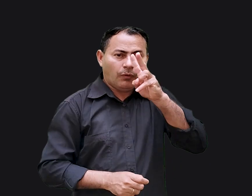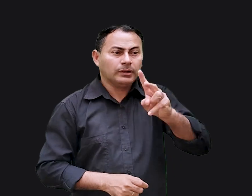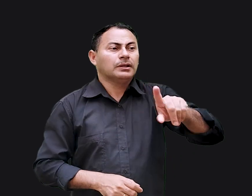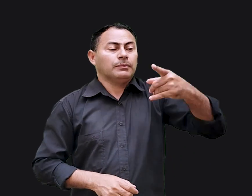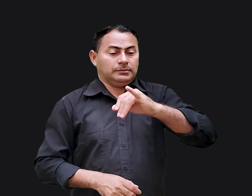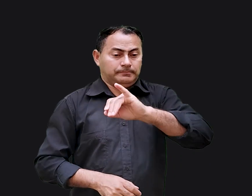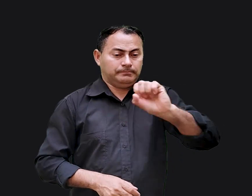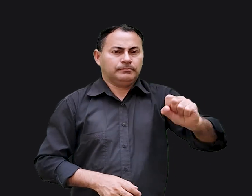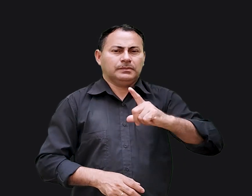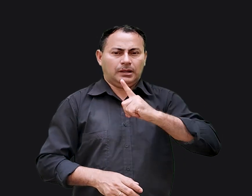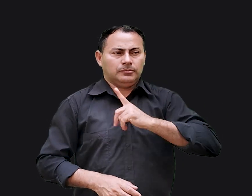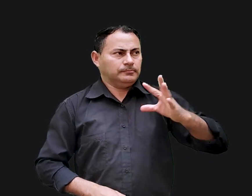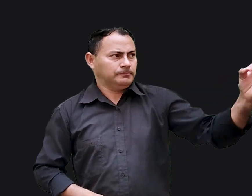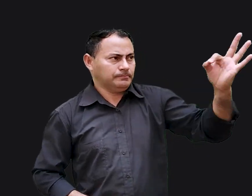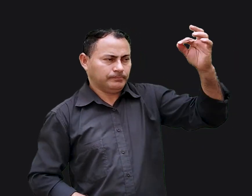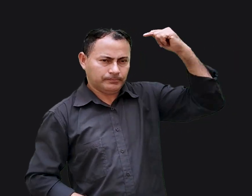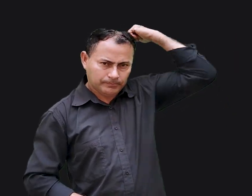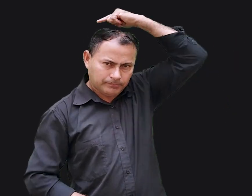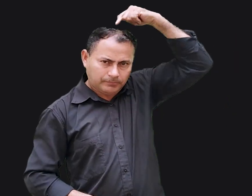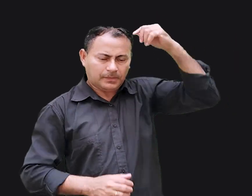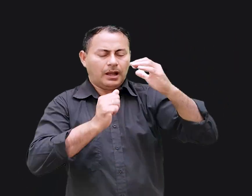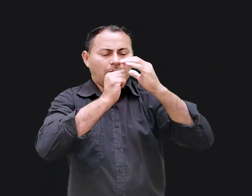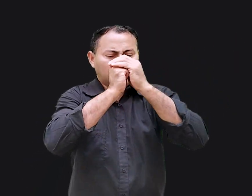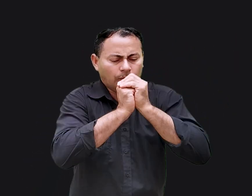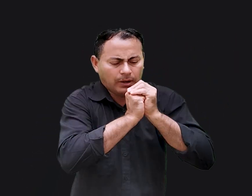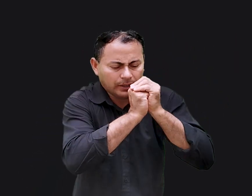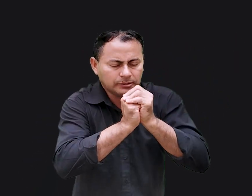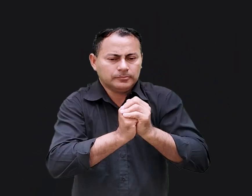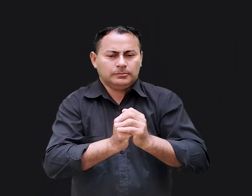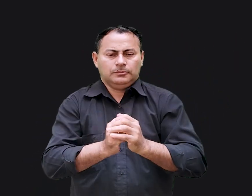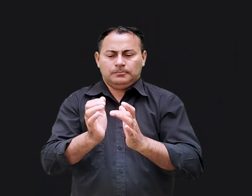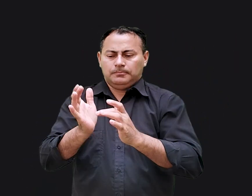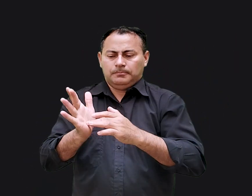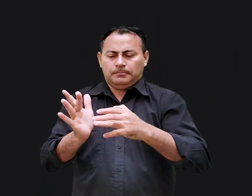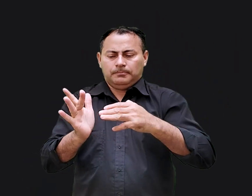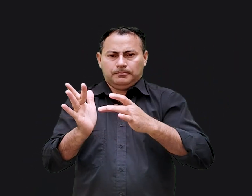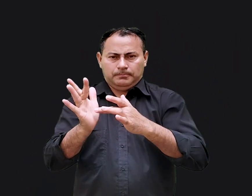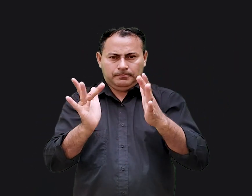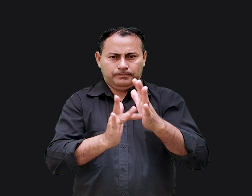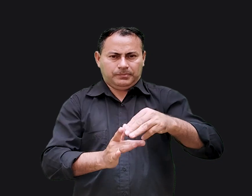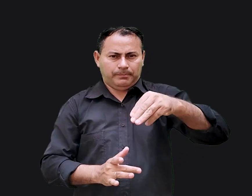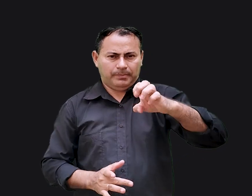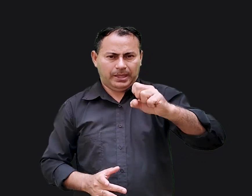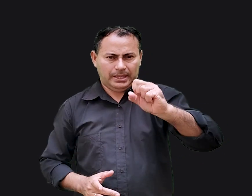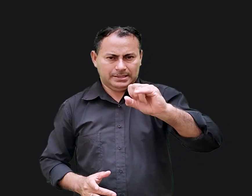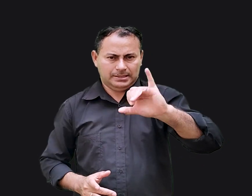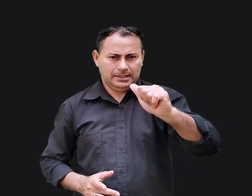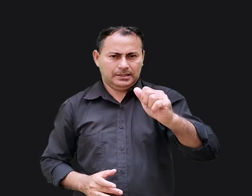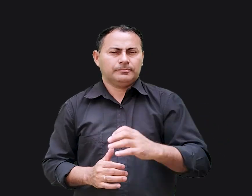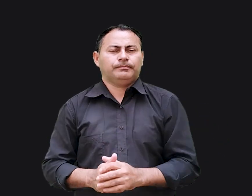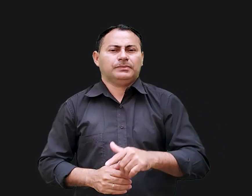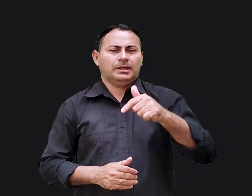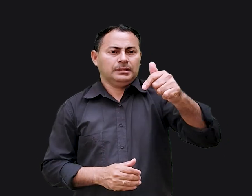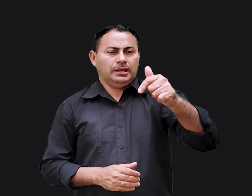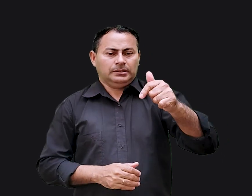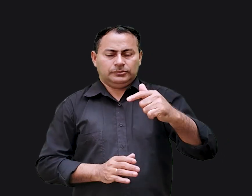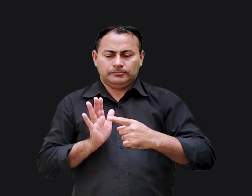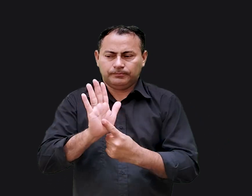Isaías profetiza que haverá o espírito de adoração no Messias. De acordo com Isaías, essas serão as 7 expressões